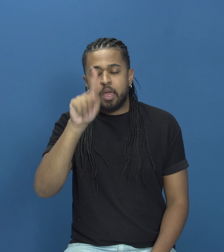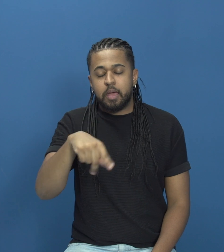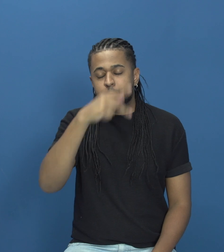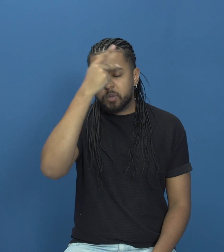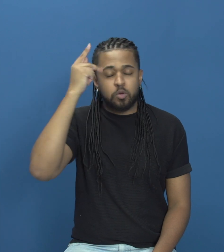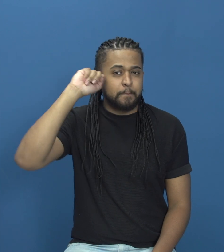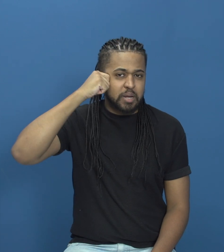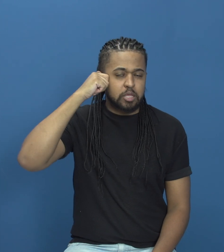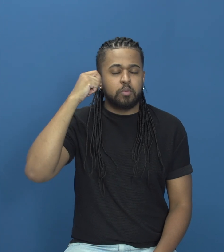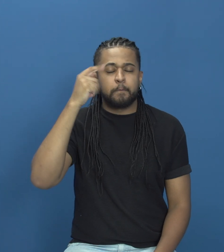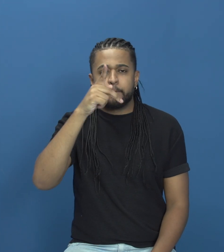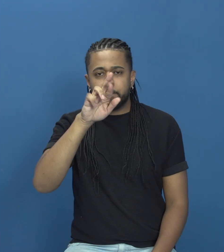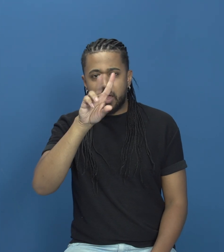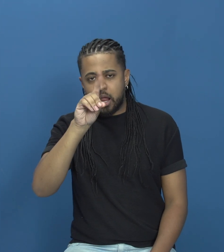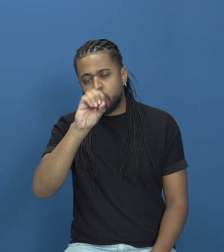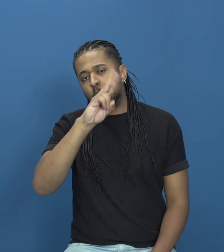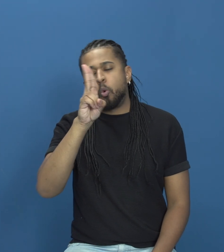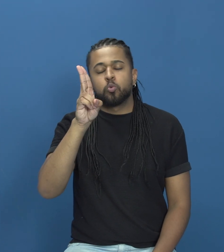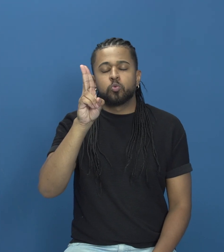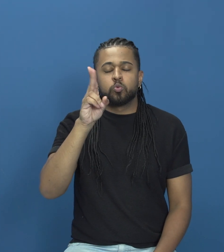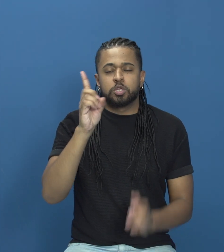autodeclarem pretos, pardos ou indígenas.